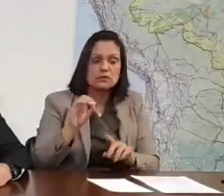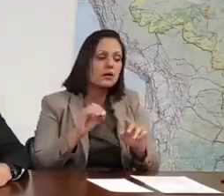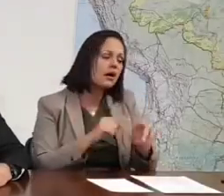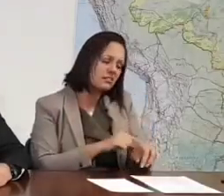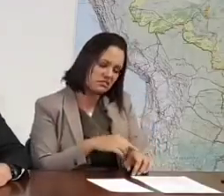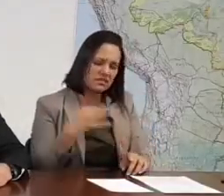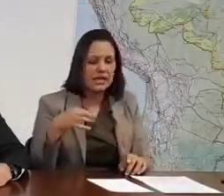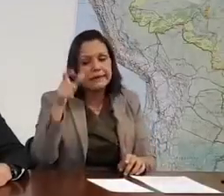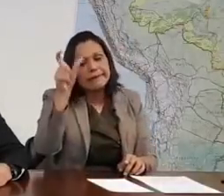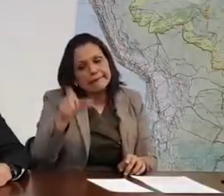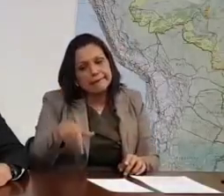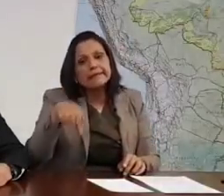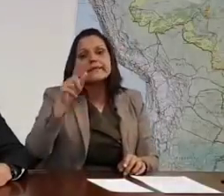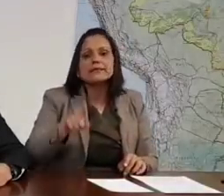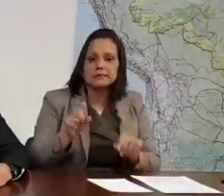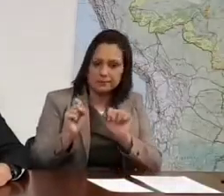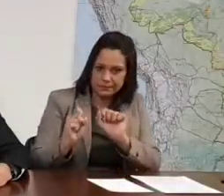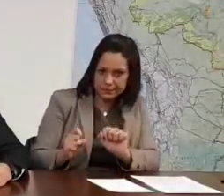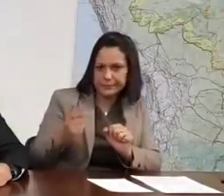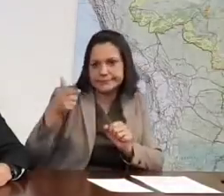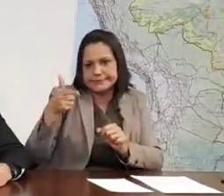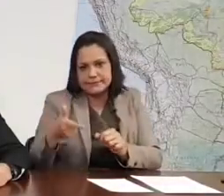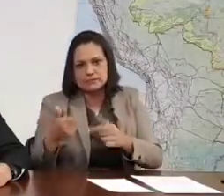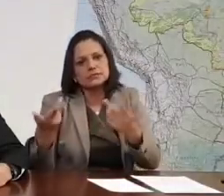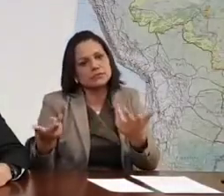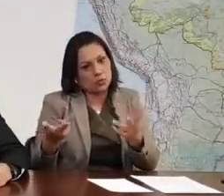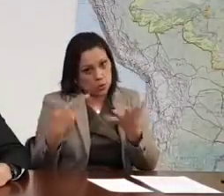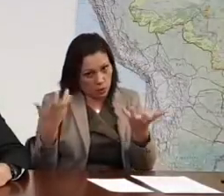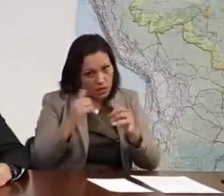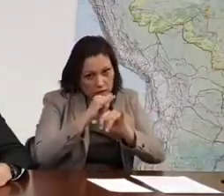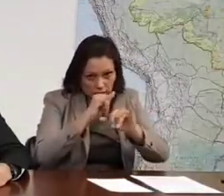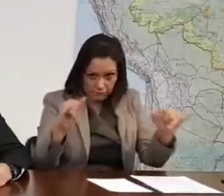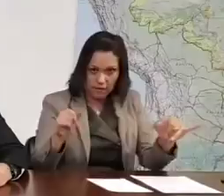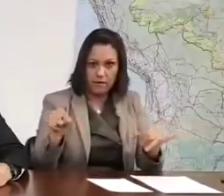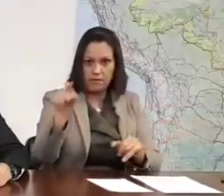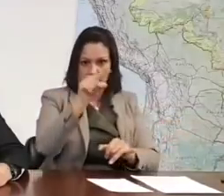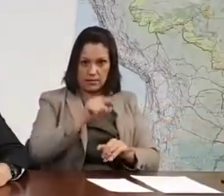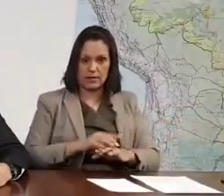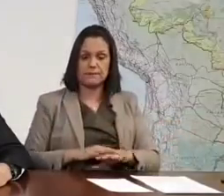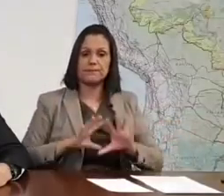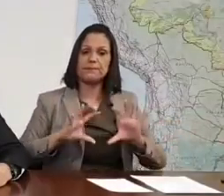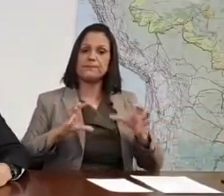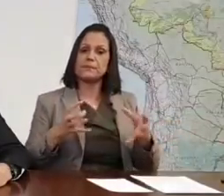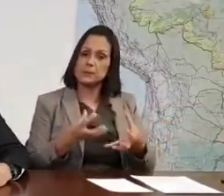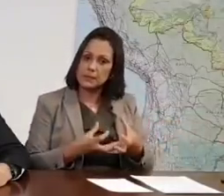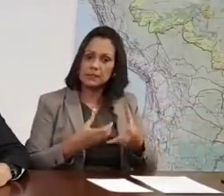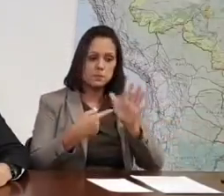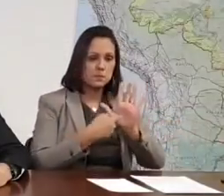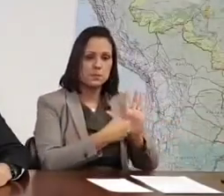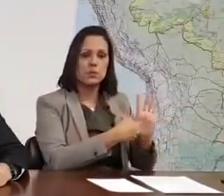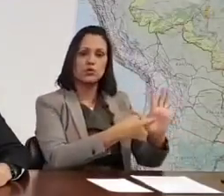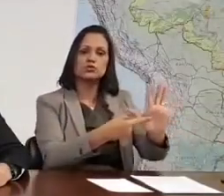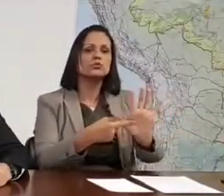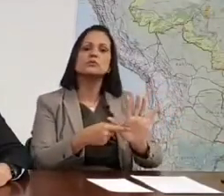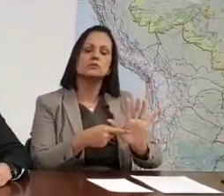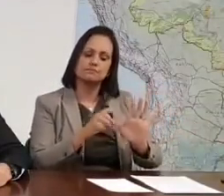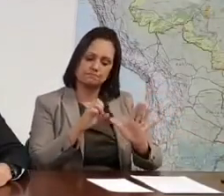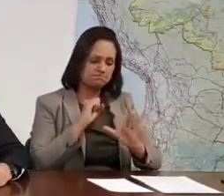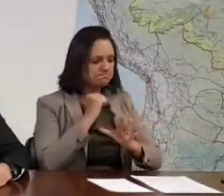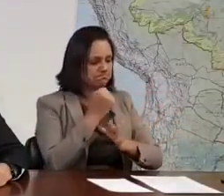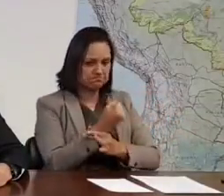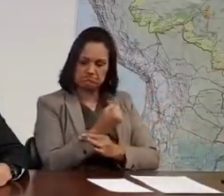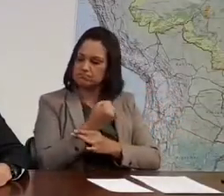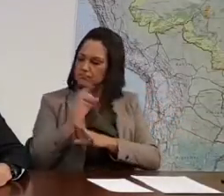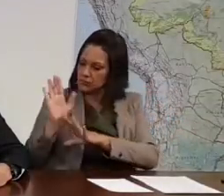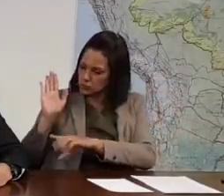ajustadas foram nesse segundo decreto. Então, eu quero aqui dizer que a equipe trouxe presidente de segurança ao